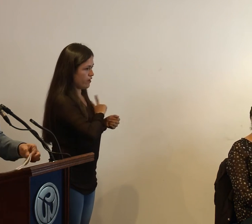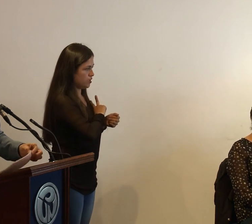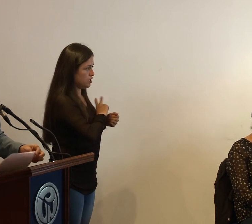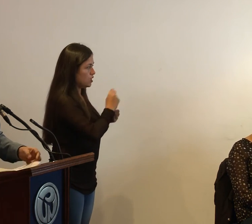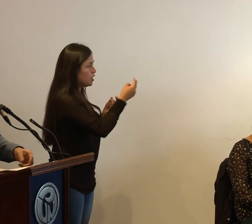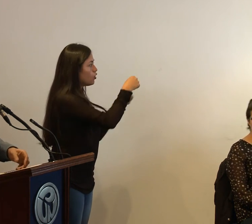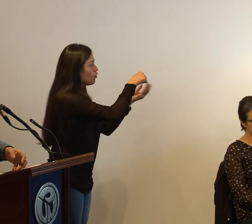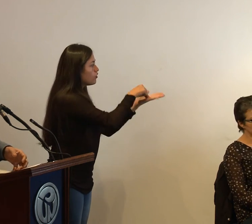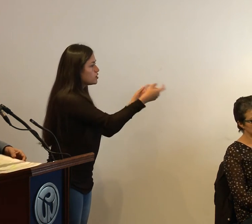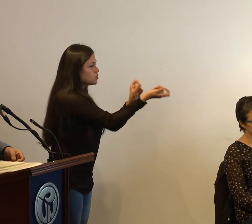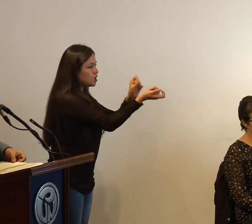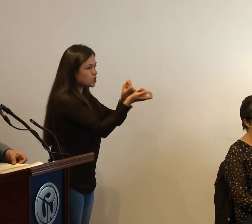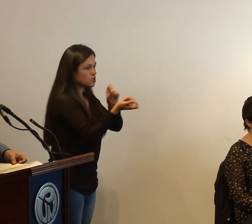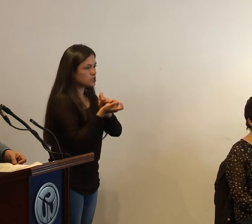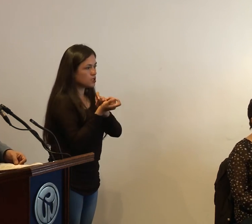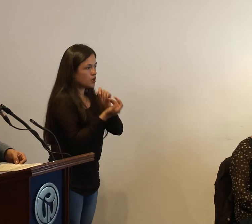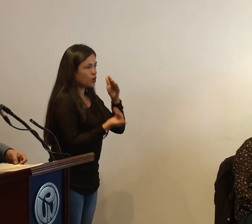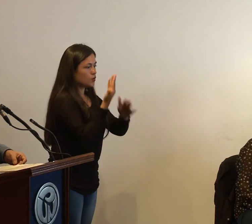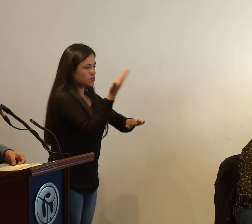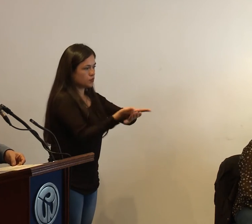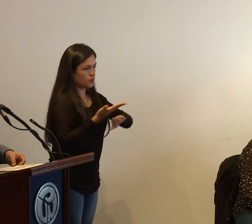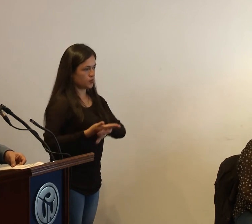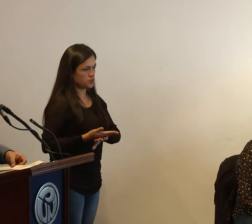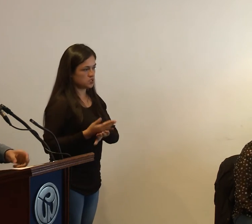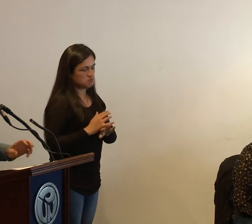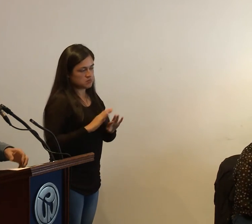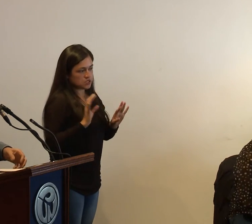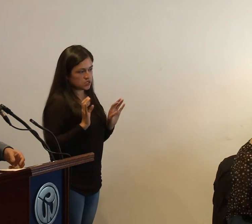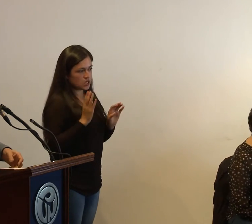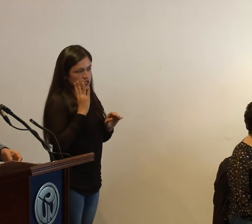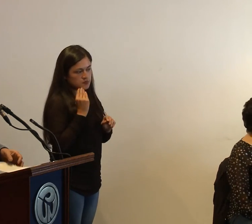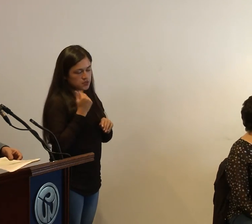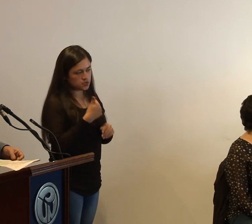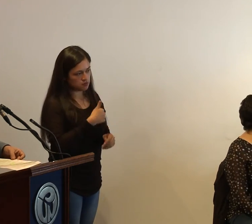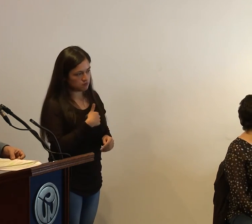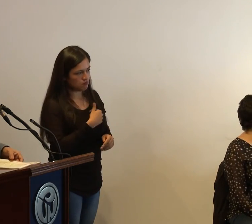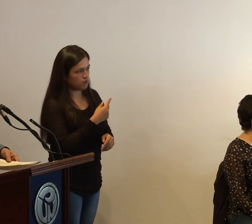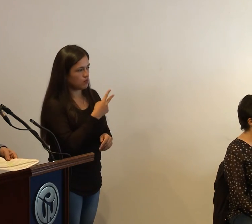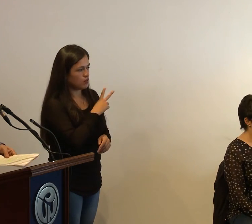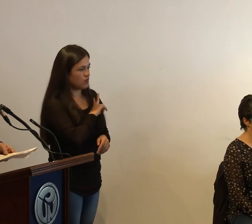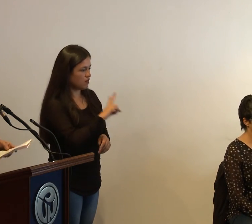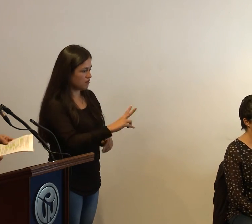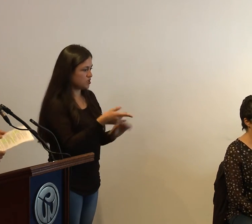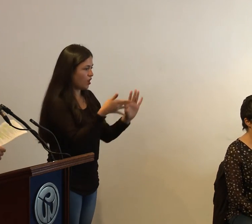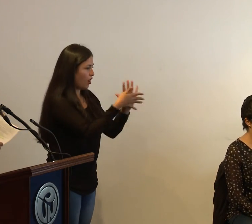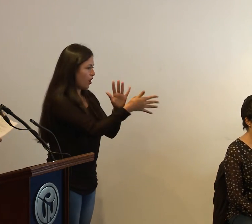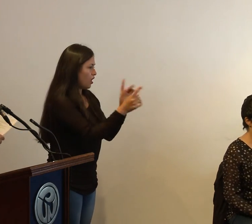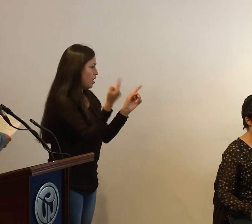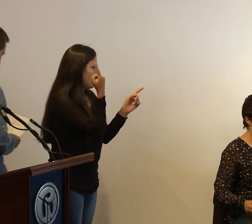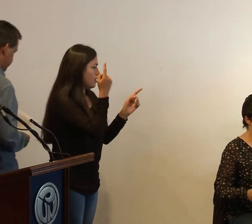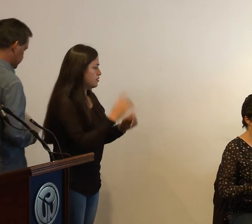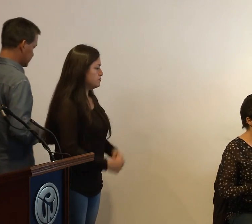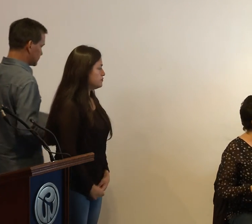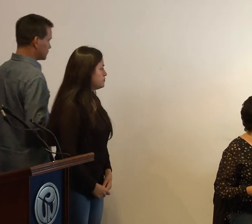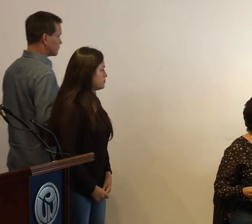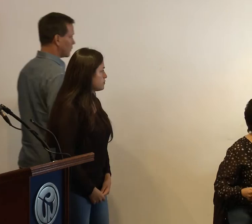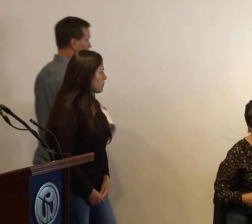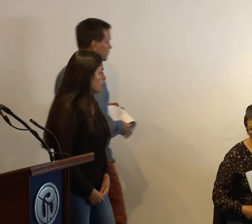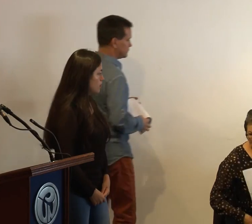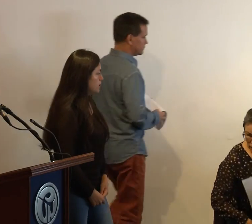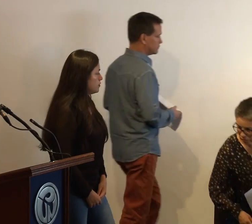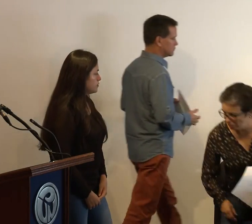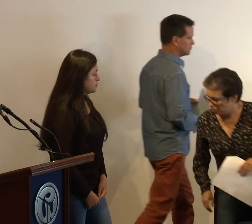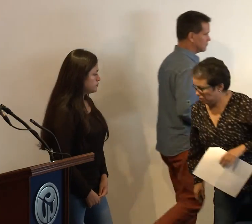creo que esas son como las ideas generales que puedo plantearles desde la experiencia del grupo de la Universidad del Valle. Bueno, muchas gracias.